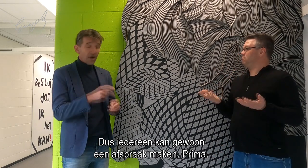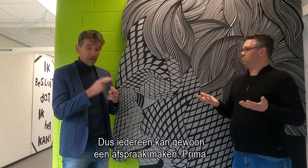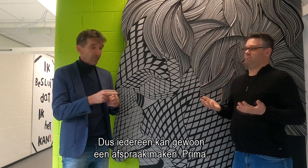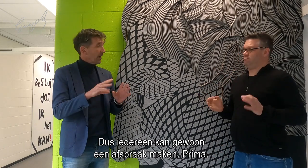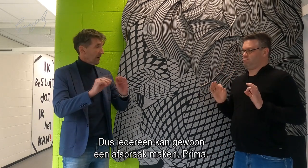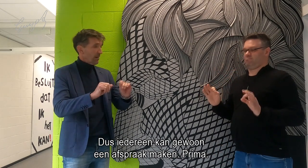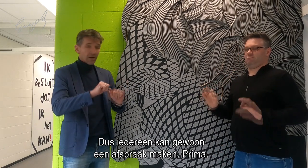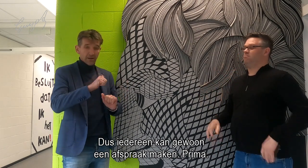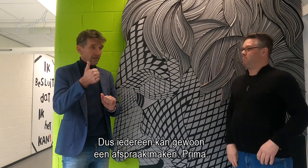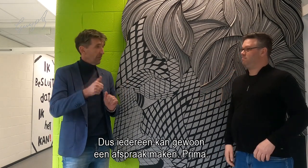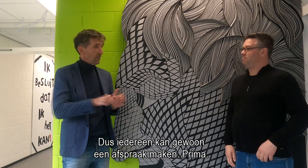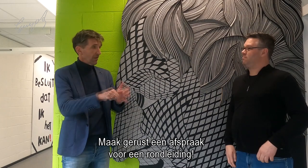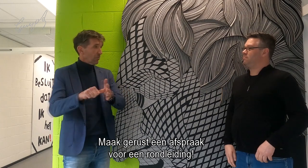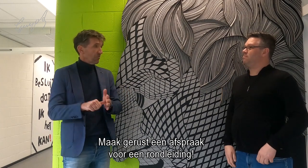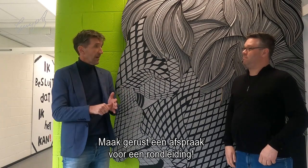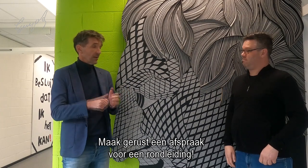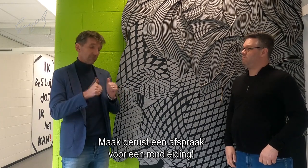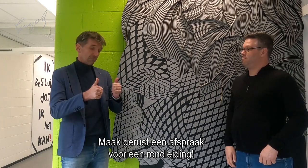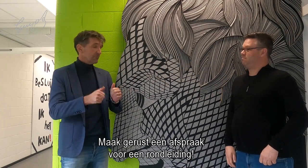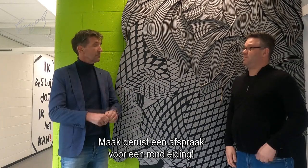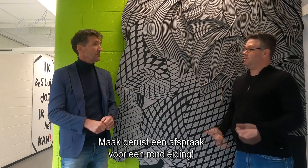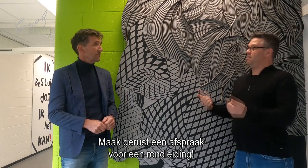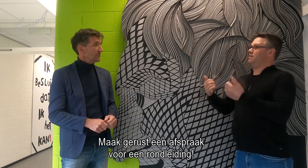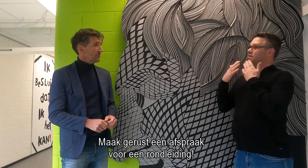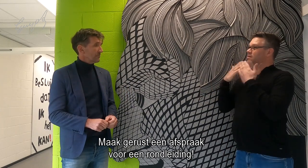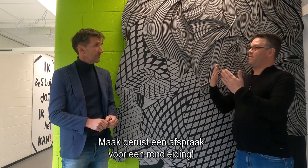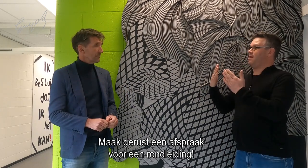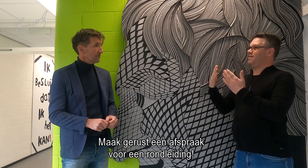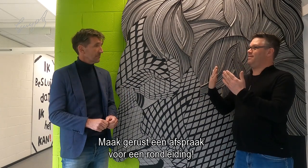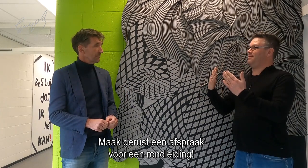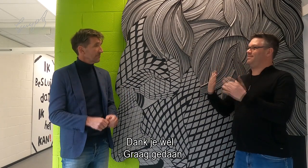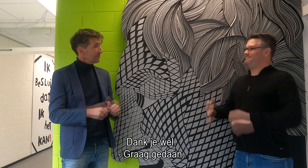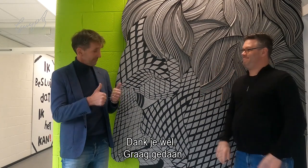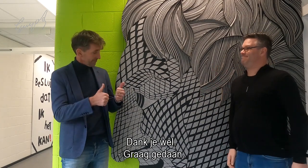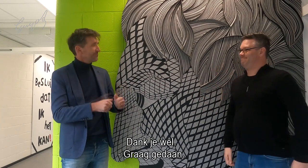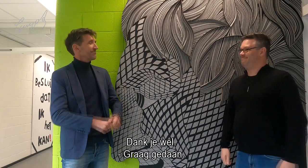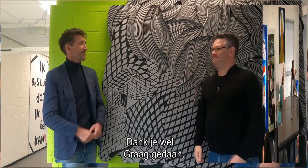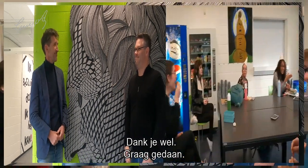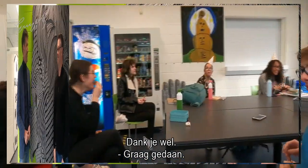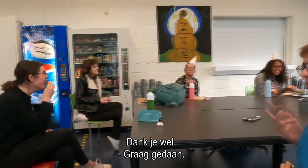maken. Dat is helemaal prima. Maak gerust een afspraak voor een rondleiding. Dankjewel, graag gedaan.